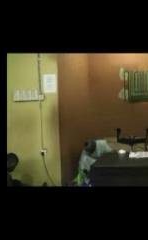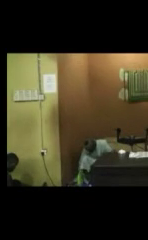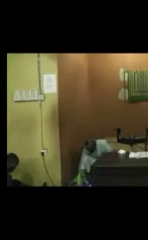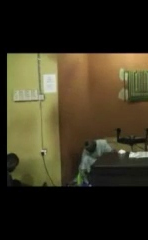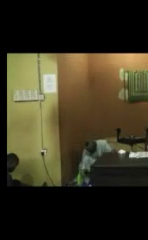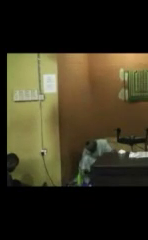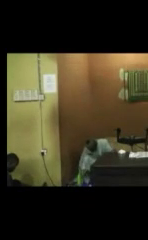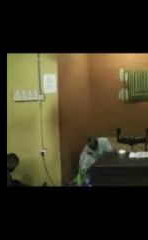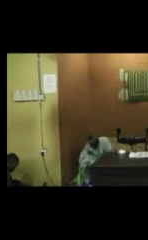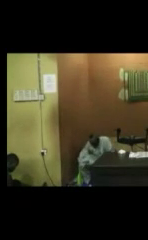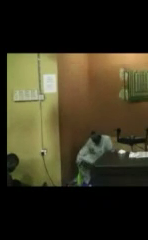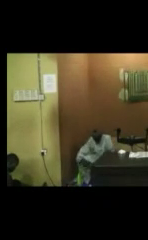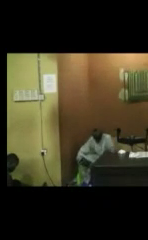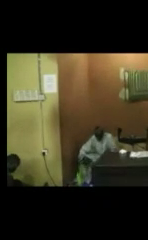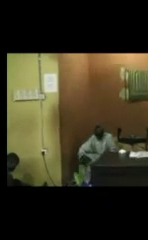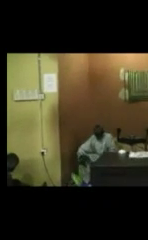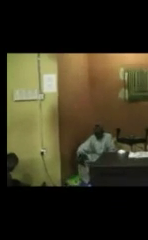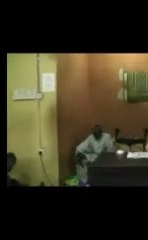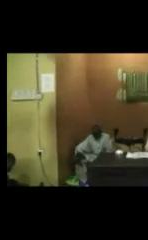بسم الله الرحمن الرحيم